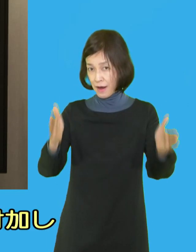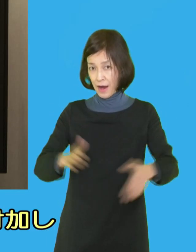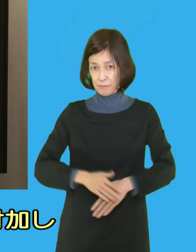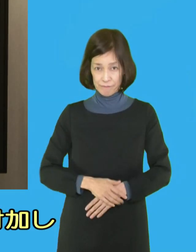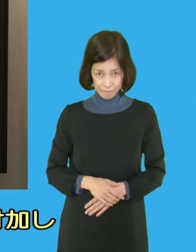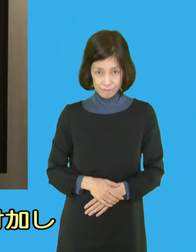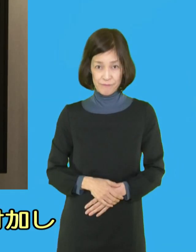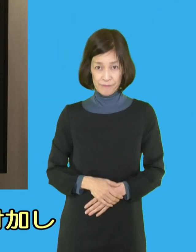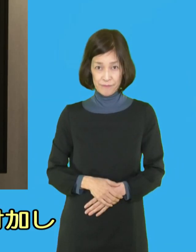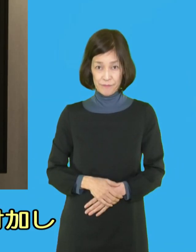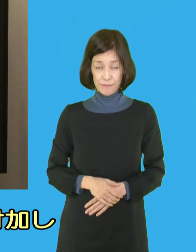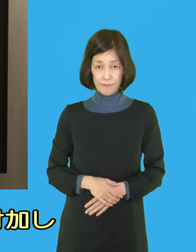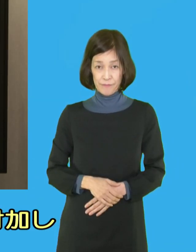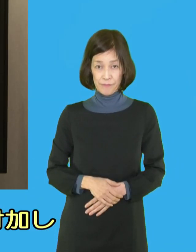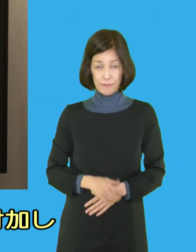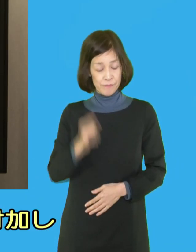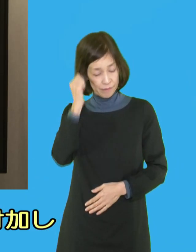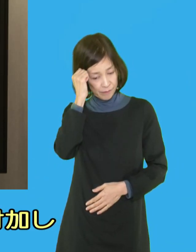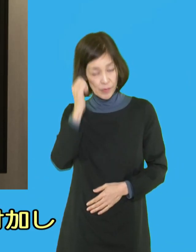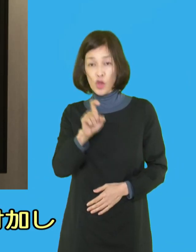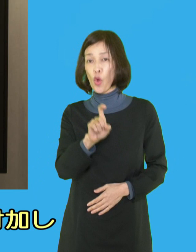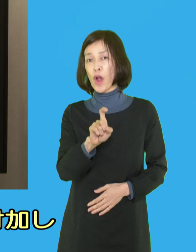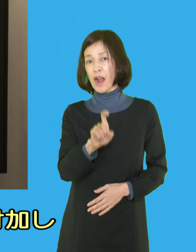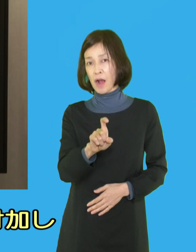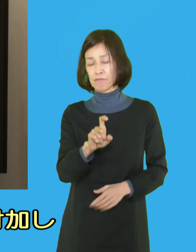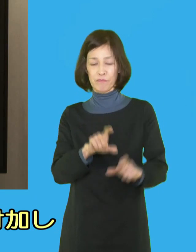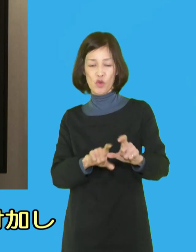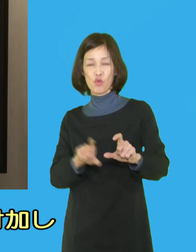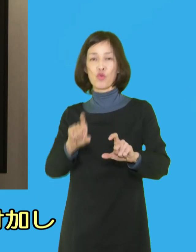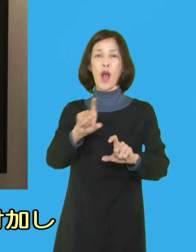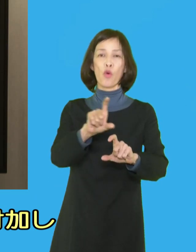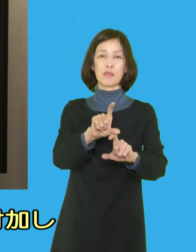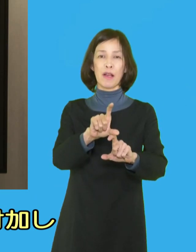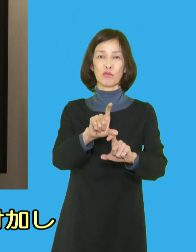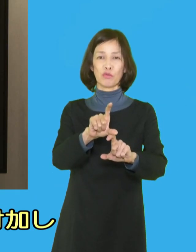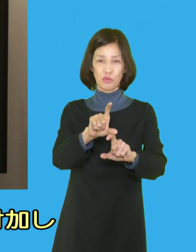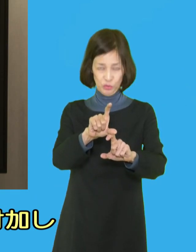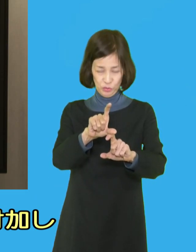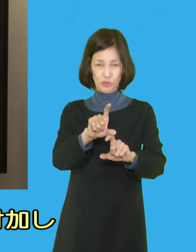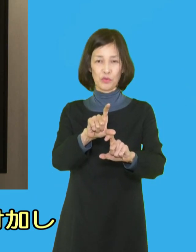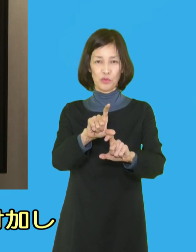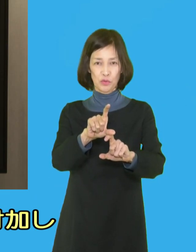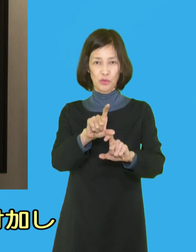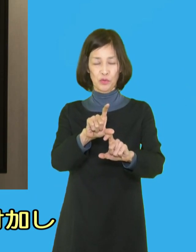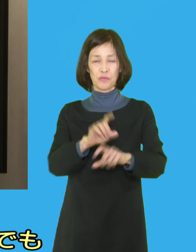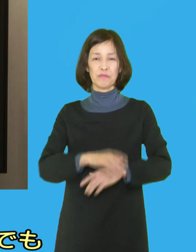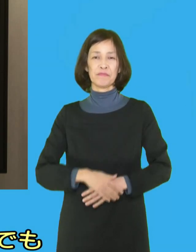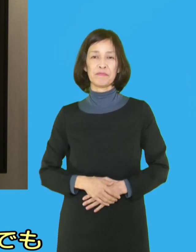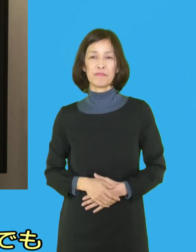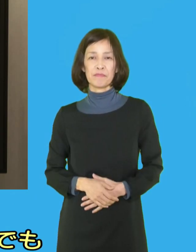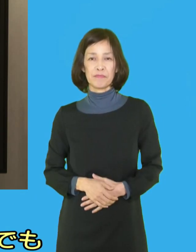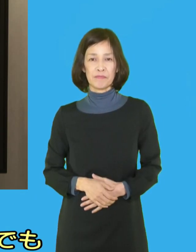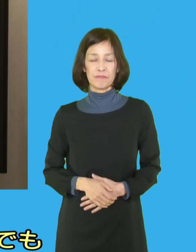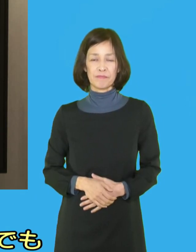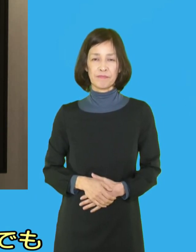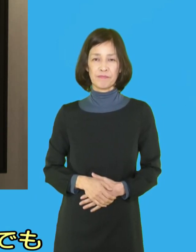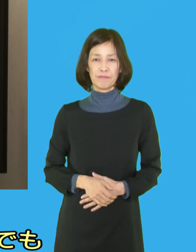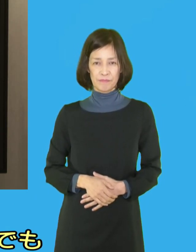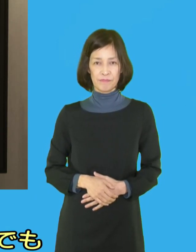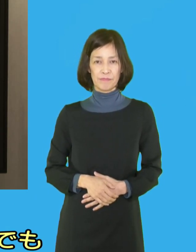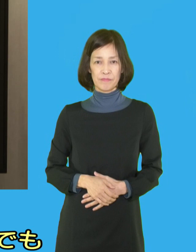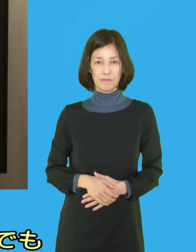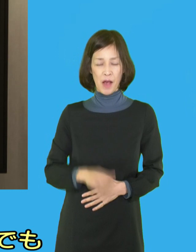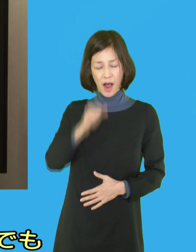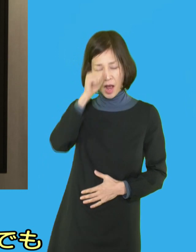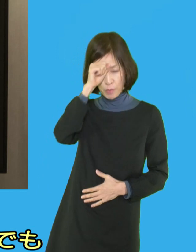年度10日以内ということで、負荷をしましてですね、病気休暇を拡充をして、がんにか